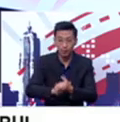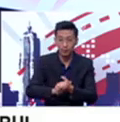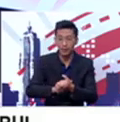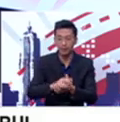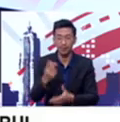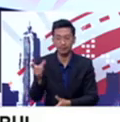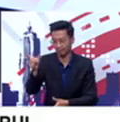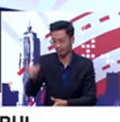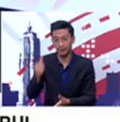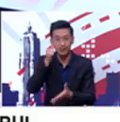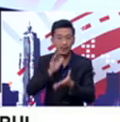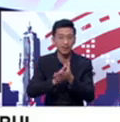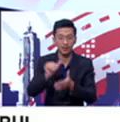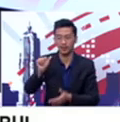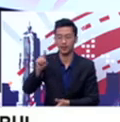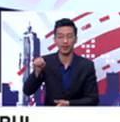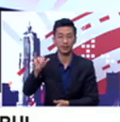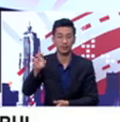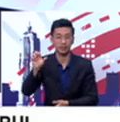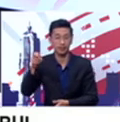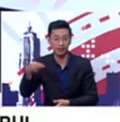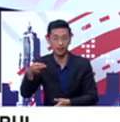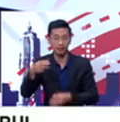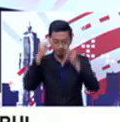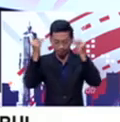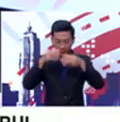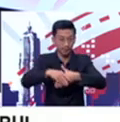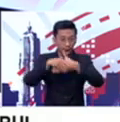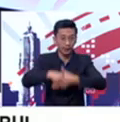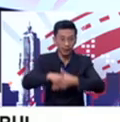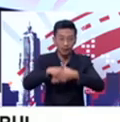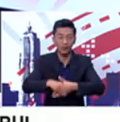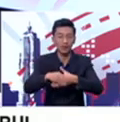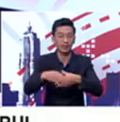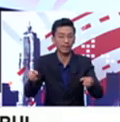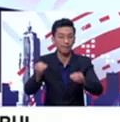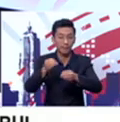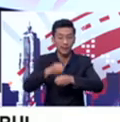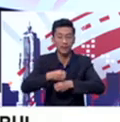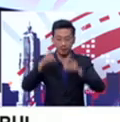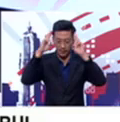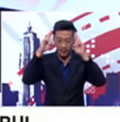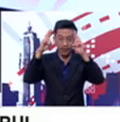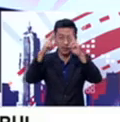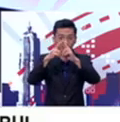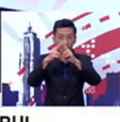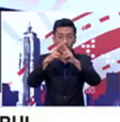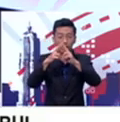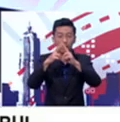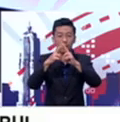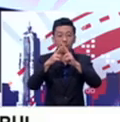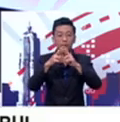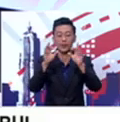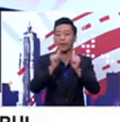Abdul Rahman. Majlis Ijab Kabul yang berlangsung di Pejabat Agama Islam daerah Raub dihadiri keluarga terdekat